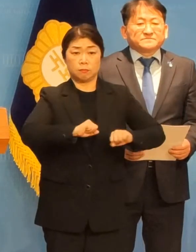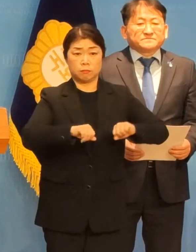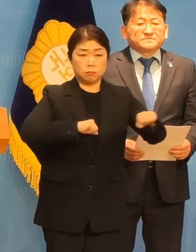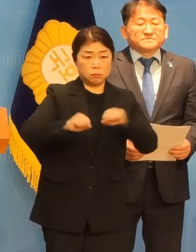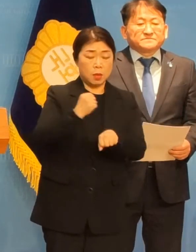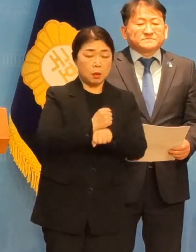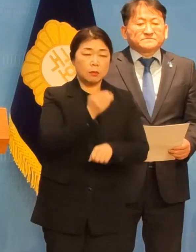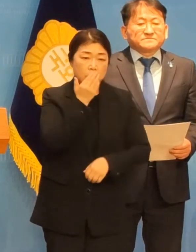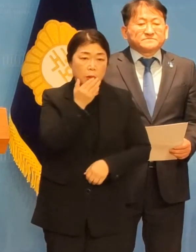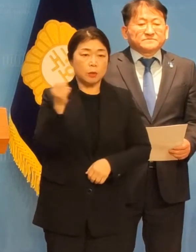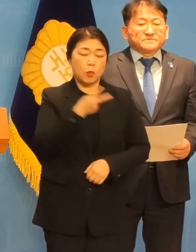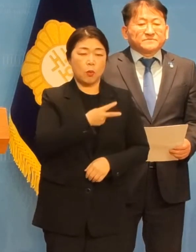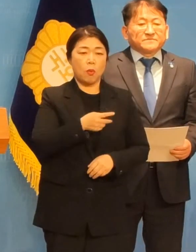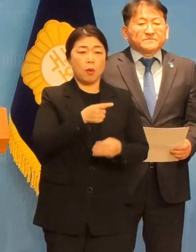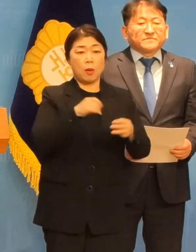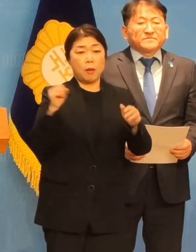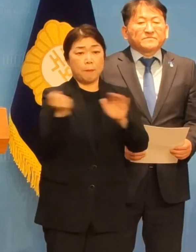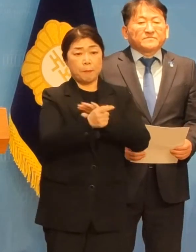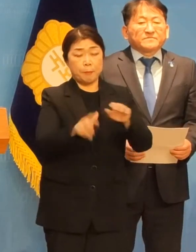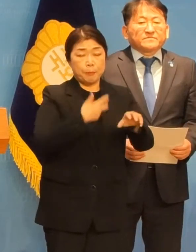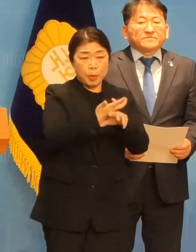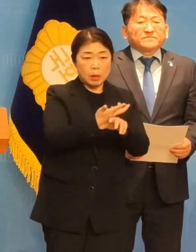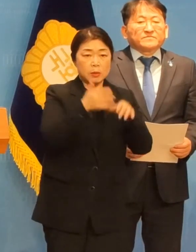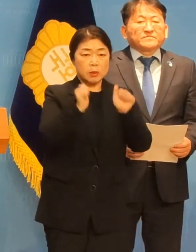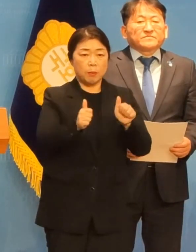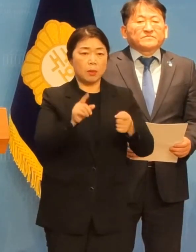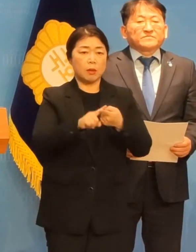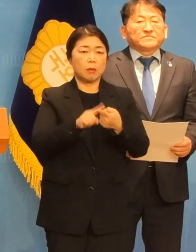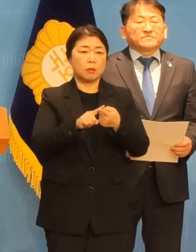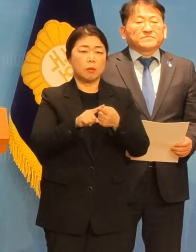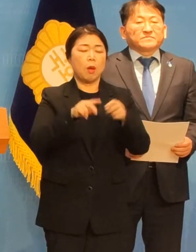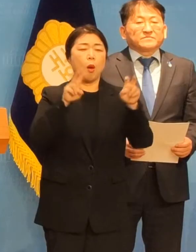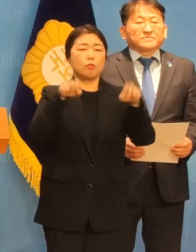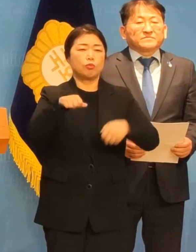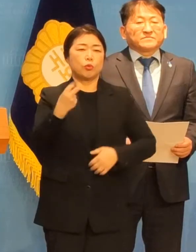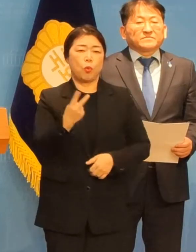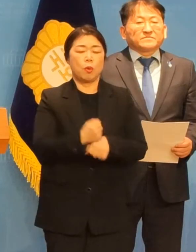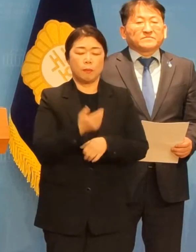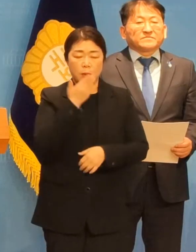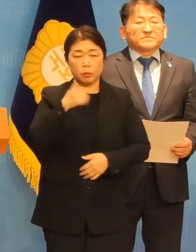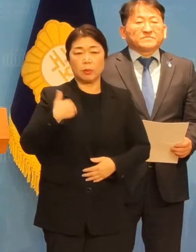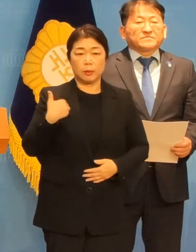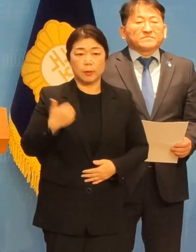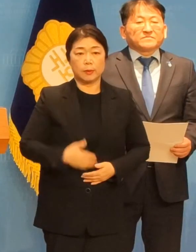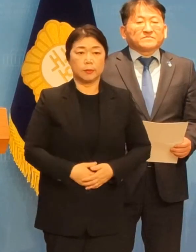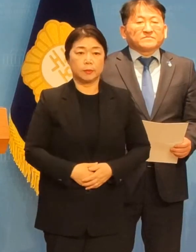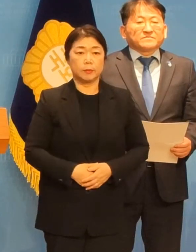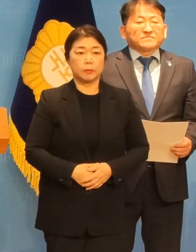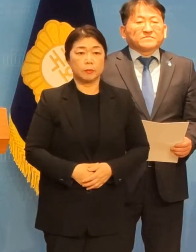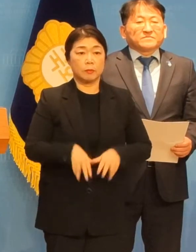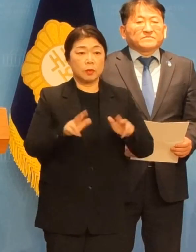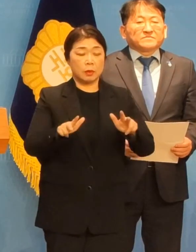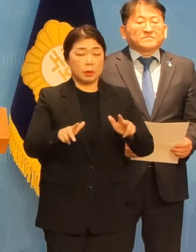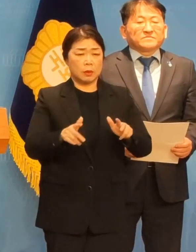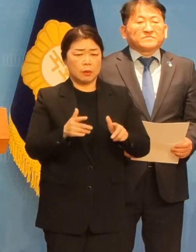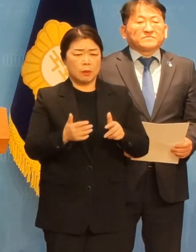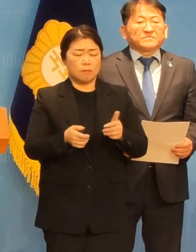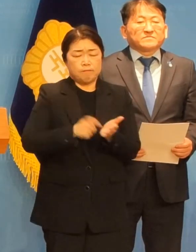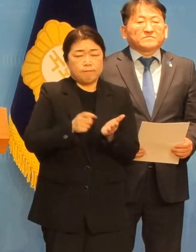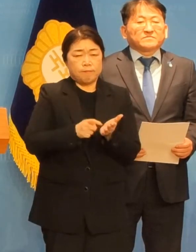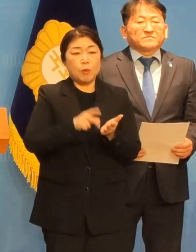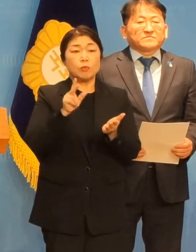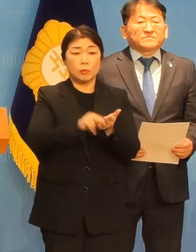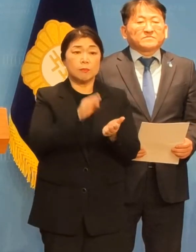나아가 내란 재판 자체가 무효가 될 수 있습니다. 눈썹 위에 불이 붙은 듯 화급한 문제입니다.